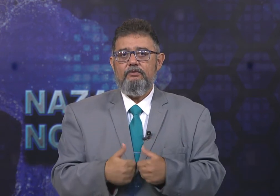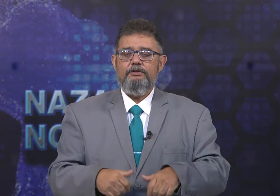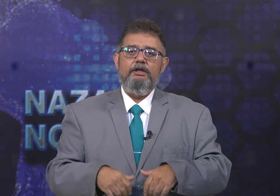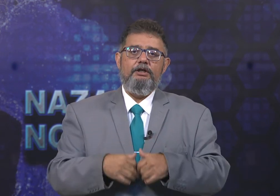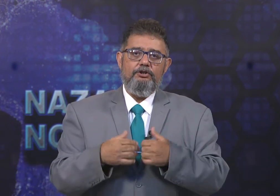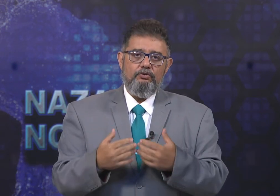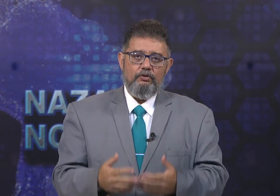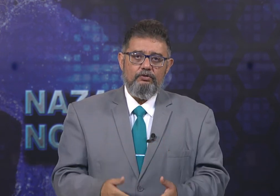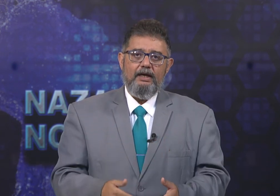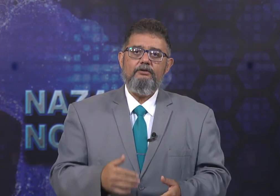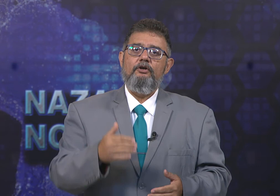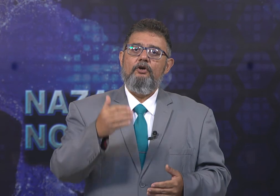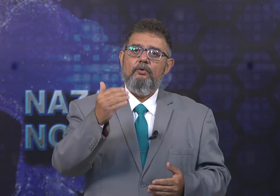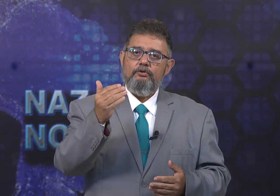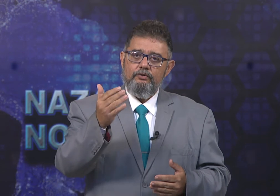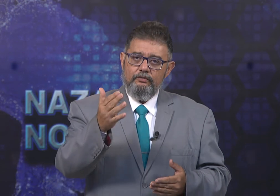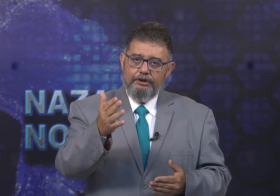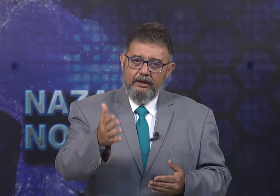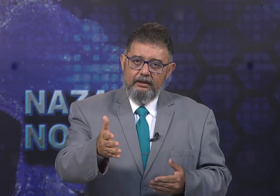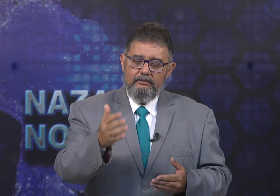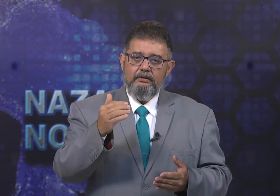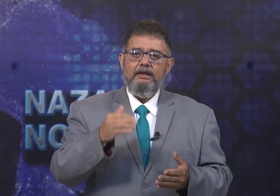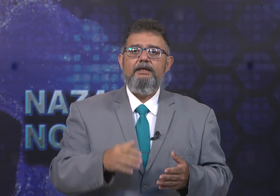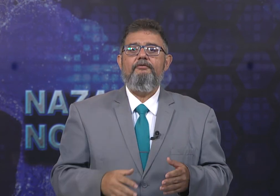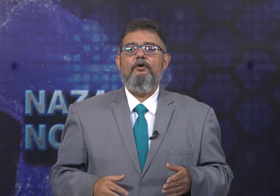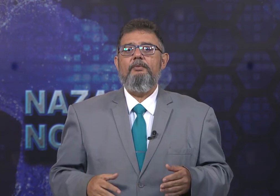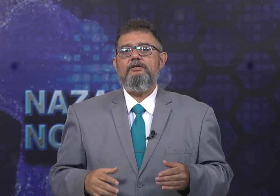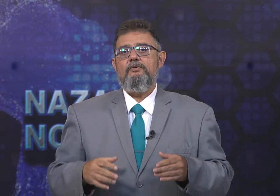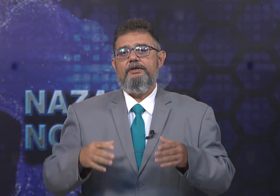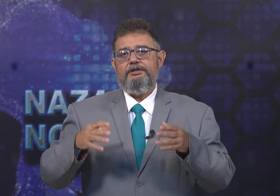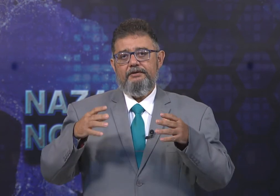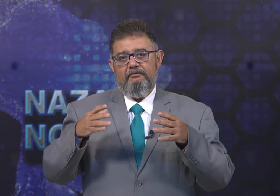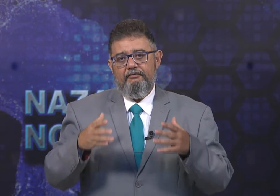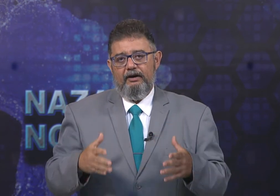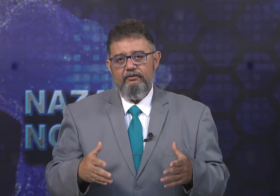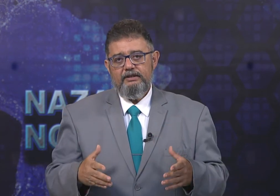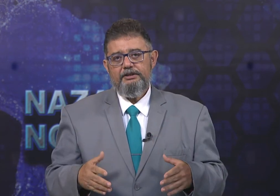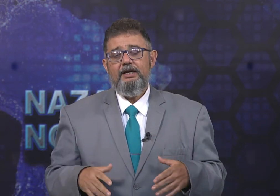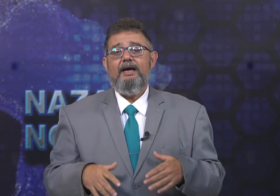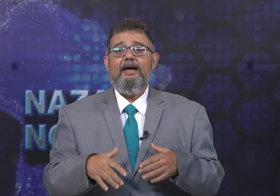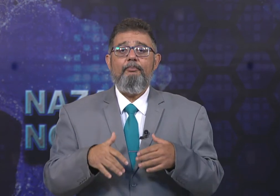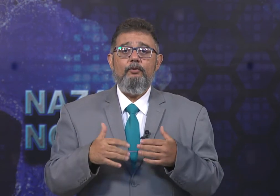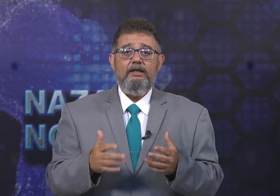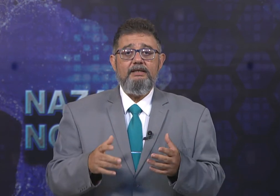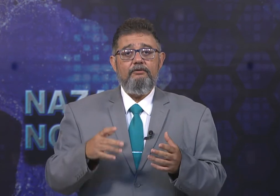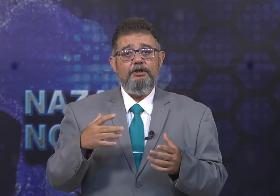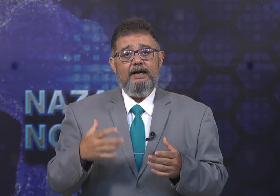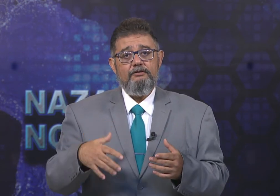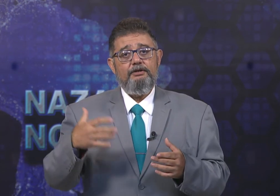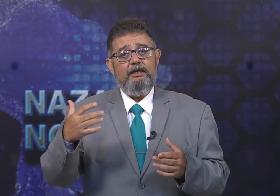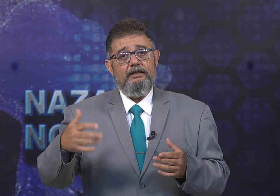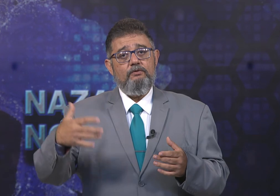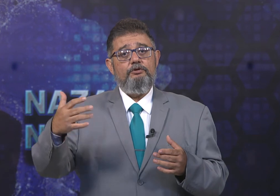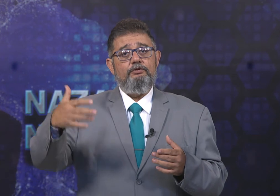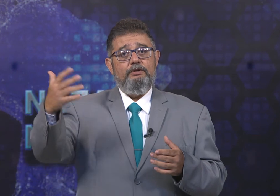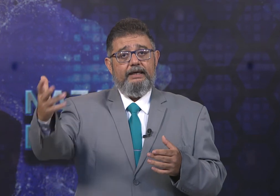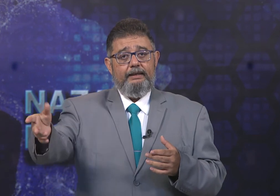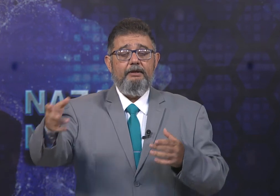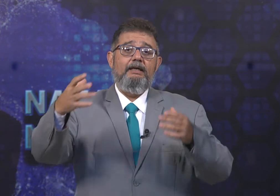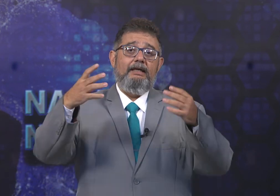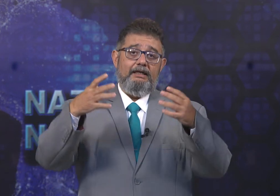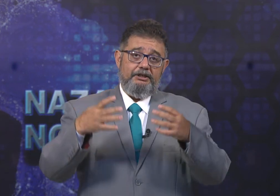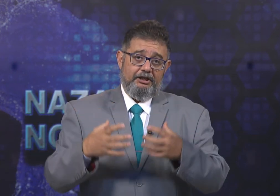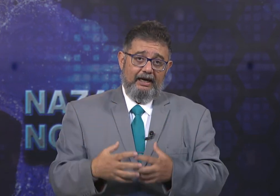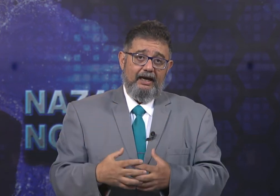informações de todos os lados. Continuam chegando informações falsas. A polícia, nos casos em que isso constitui